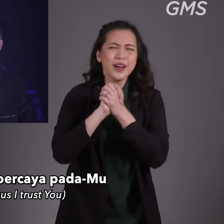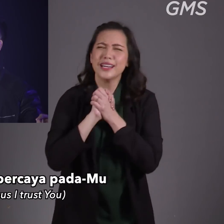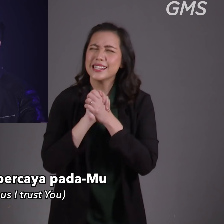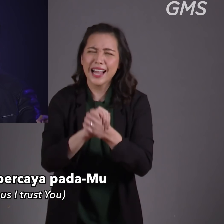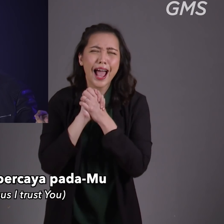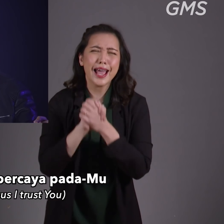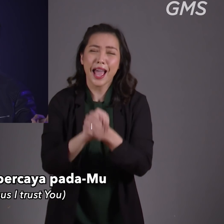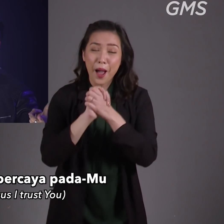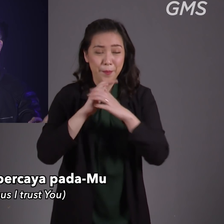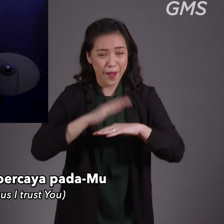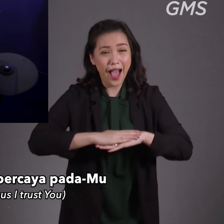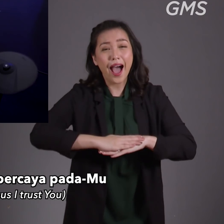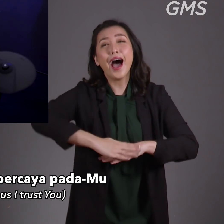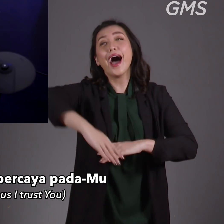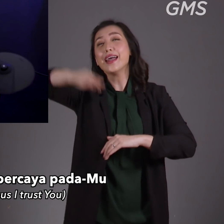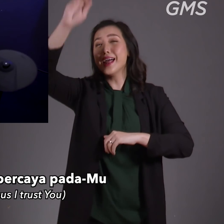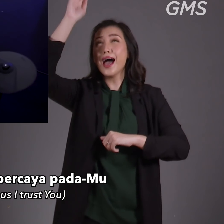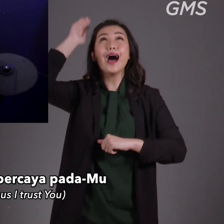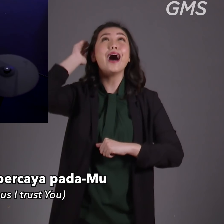Yesus, ku percaya